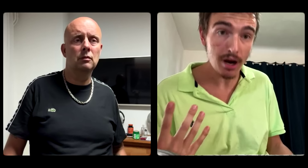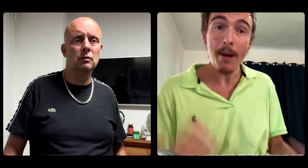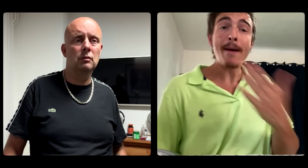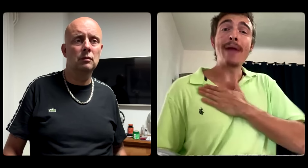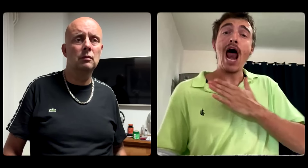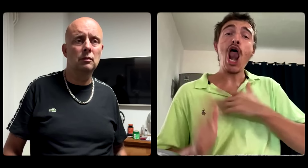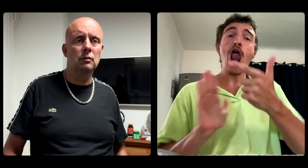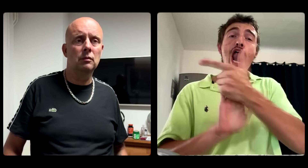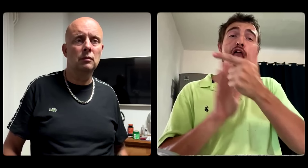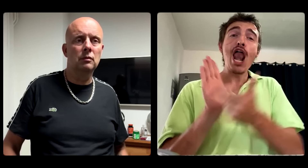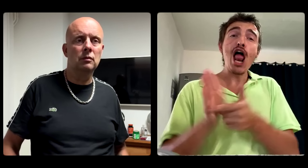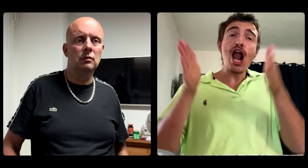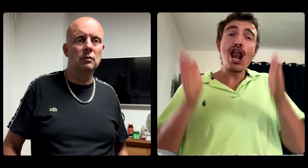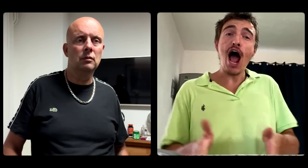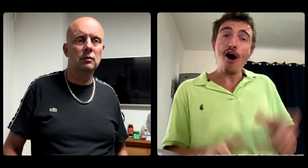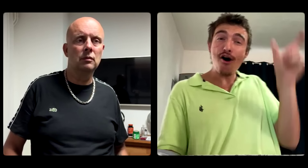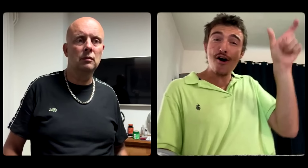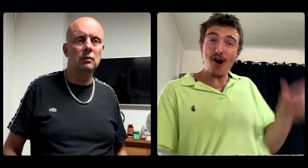Met chest, hè?